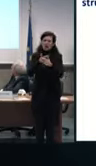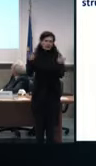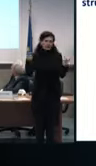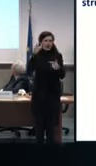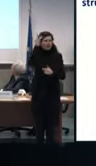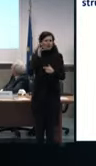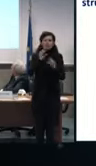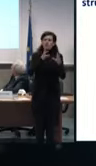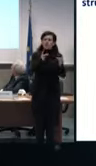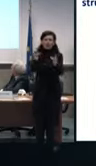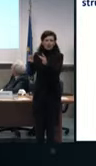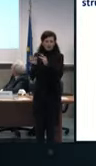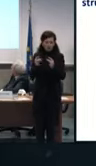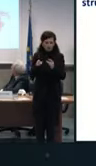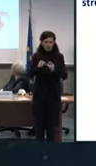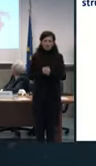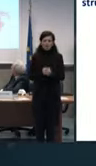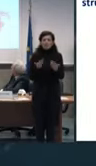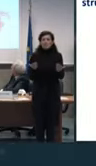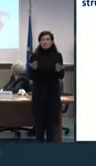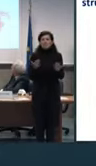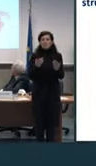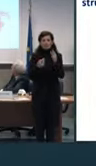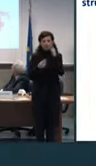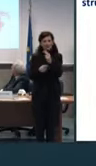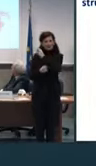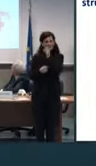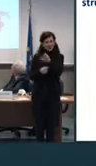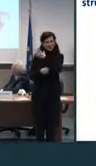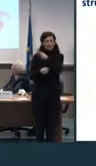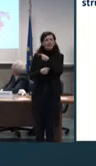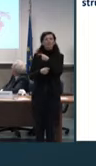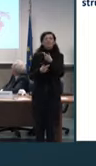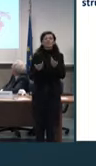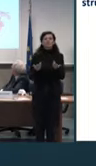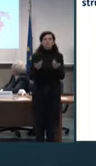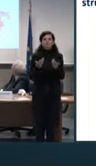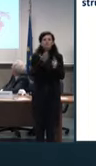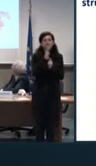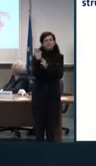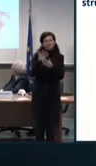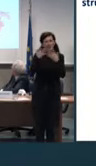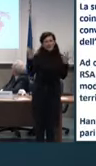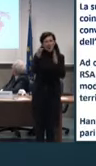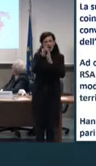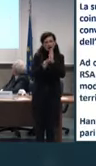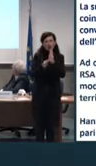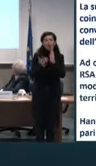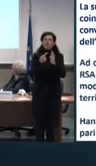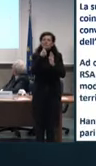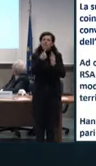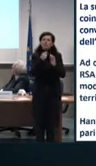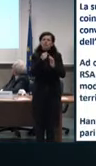in base ai rispondenti non sono ancora come vedete non sono totalmente rappresentativi perché vedete in alcuni casi rappresentano